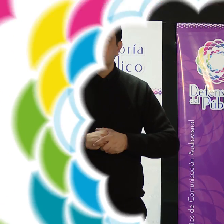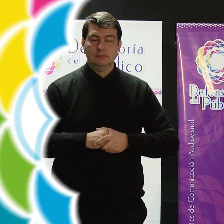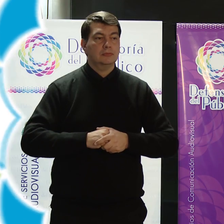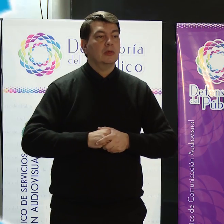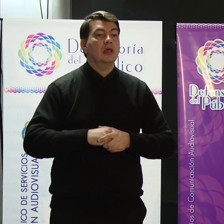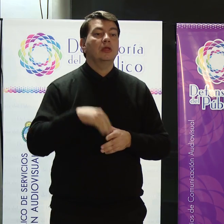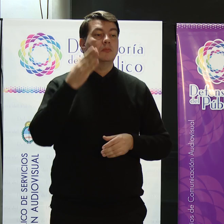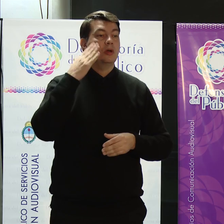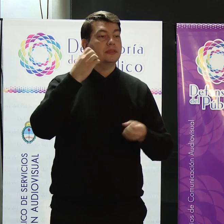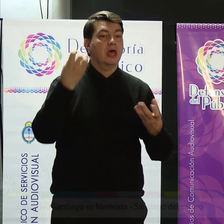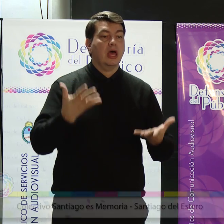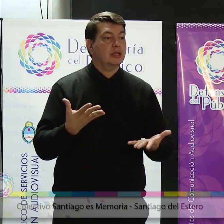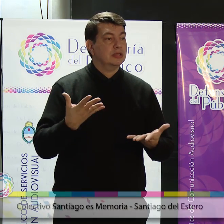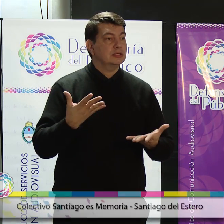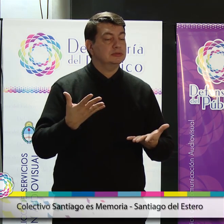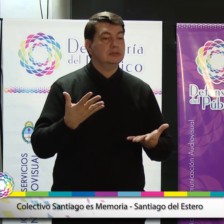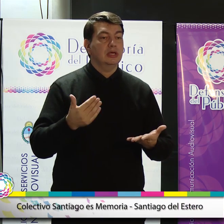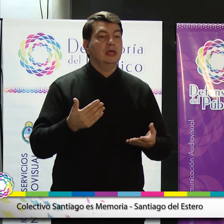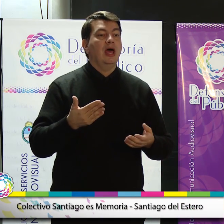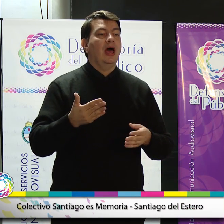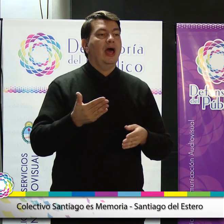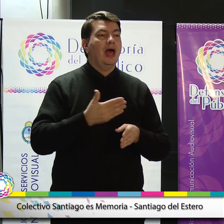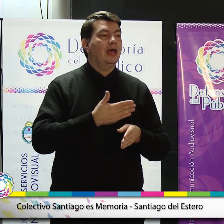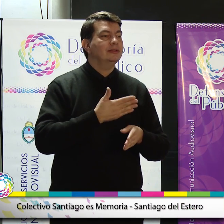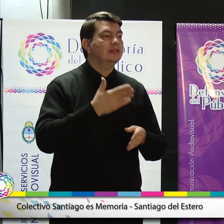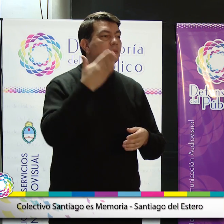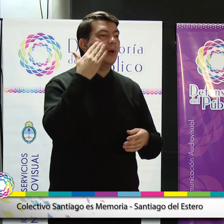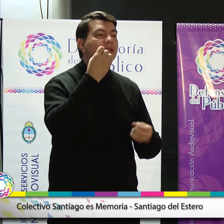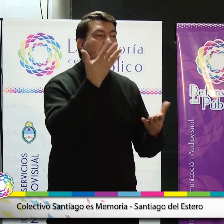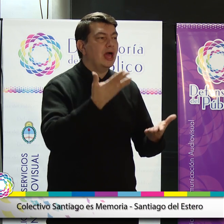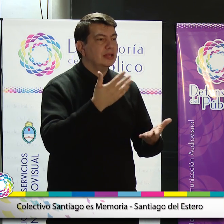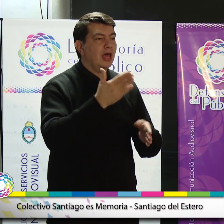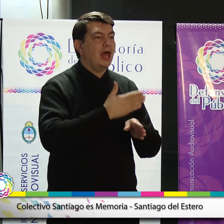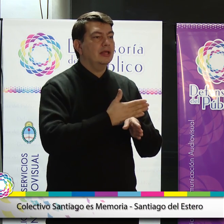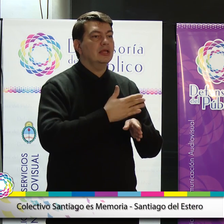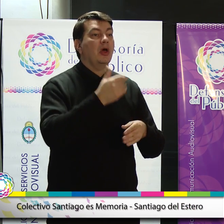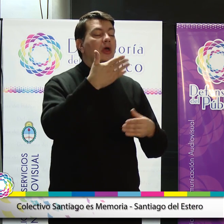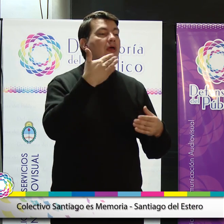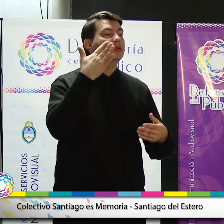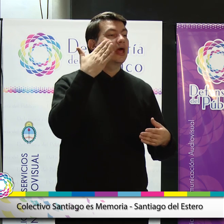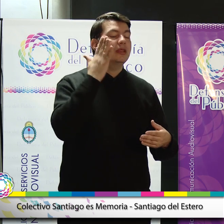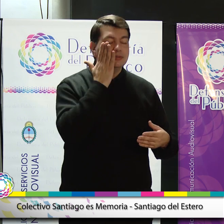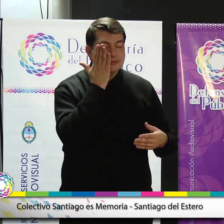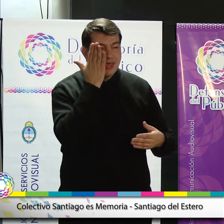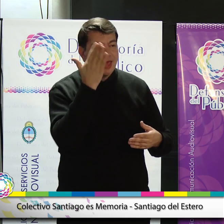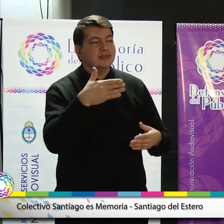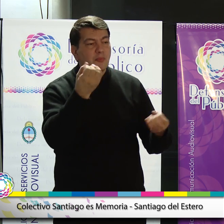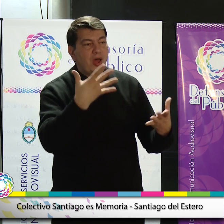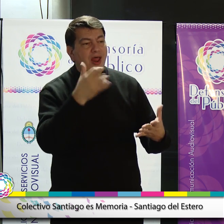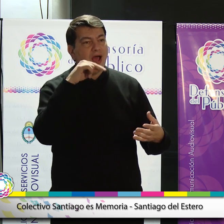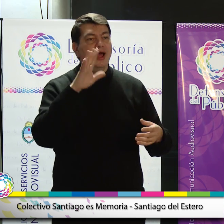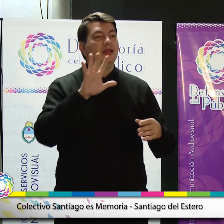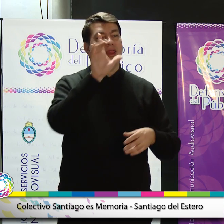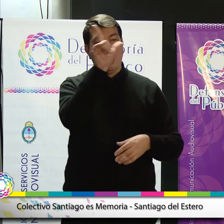buenas tardes compañeros antes que decir buenas tardes buenas tardes voy a decir buenas fiestas como todos norteños acá que